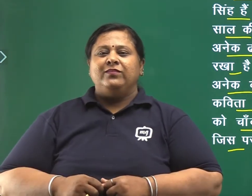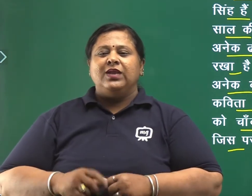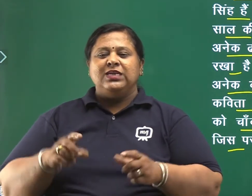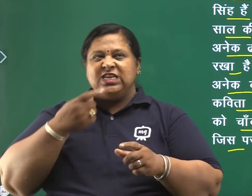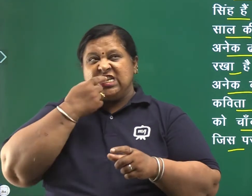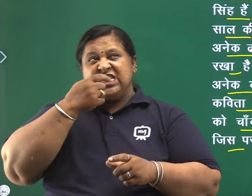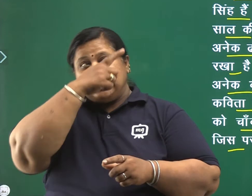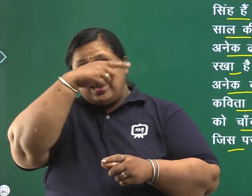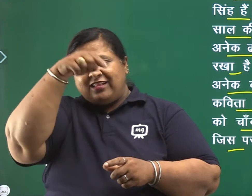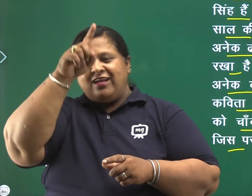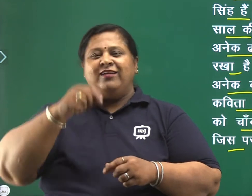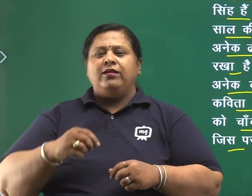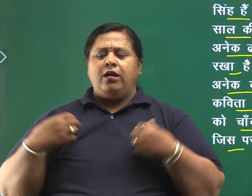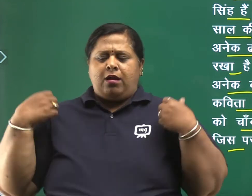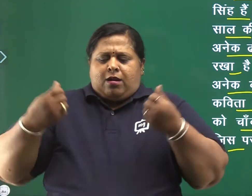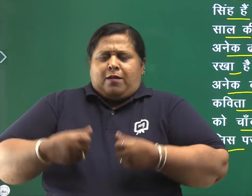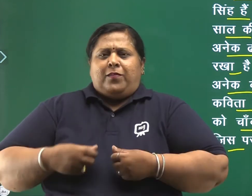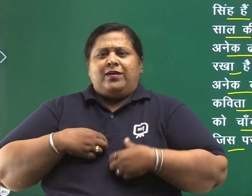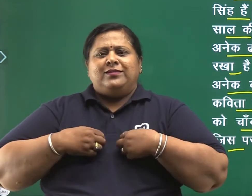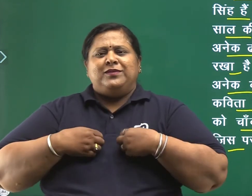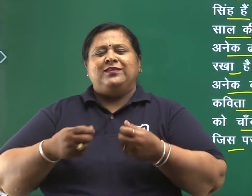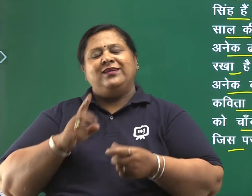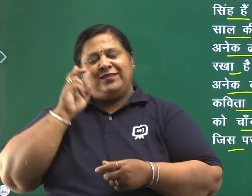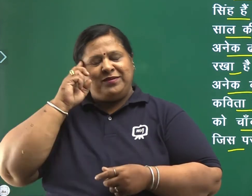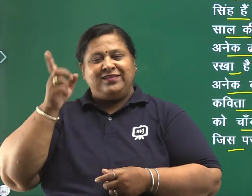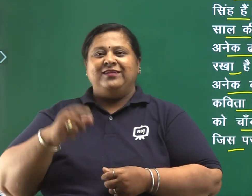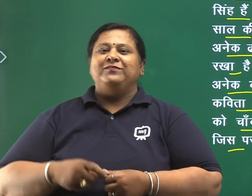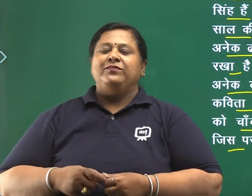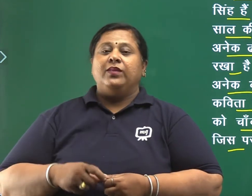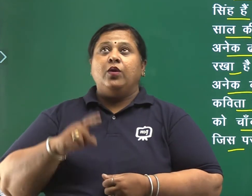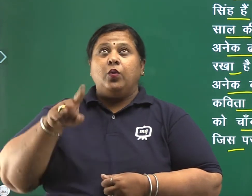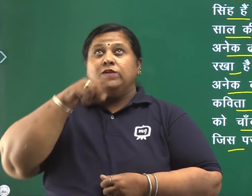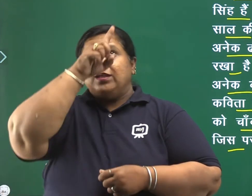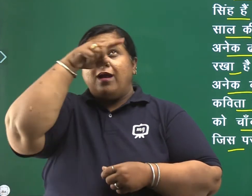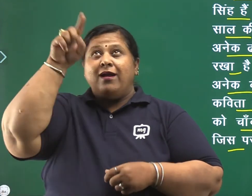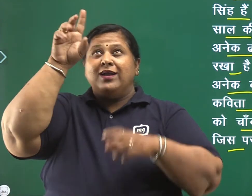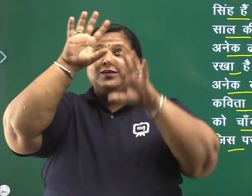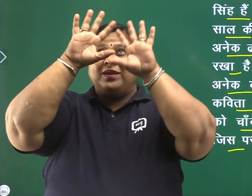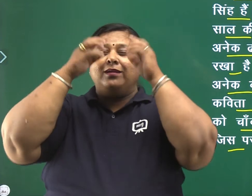चांद का कपड़ा समझती है। और उस आकाश में